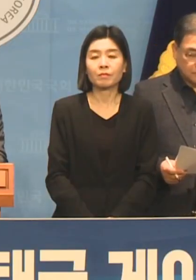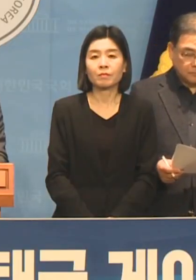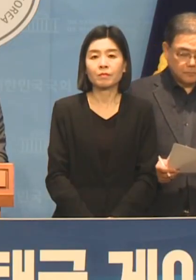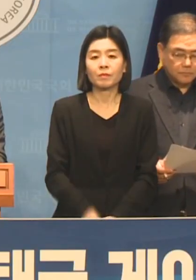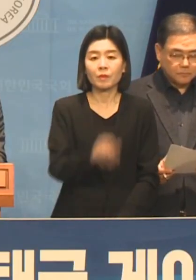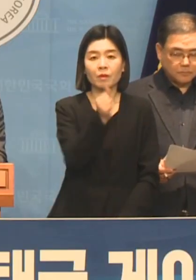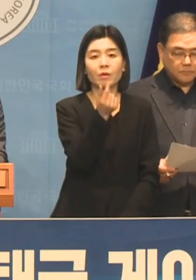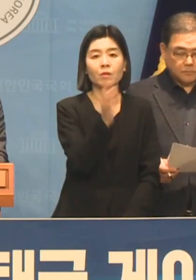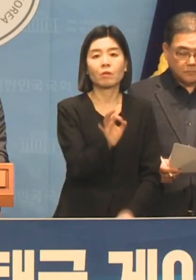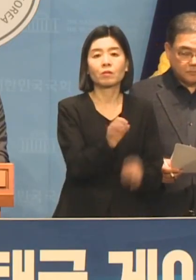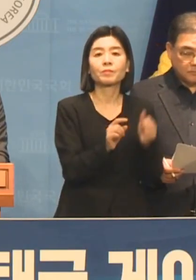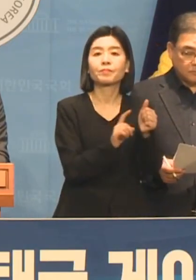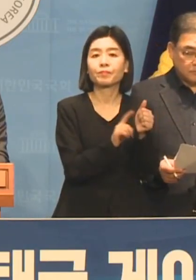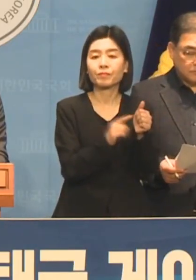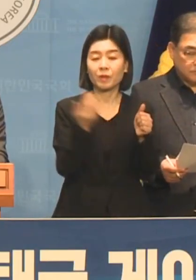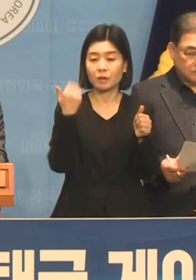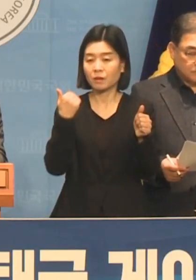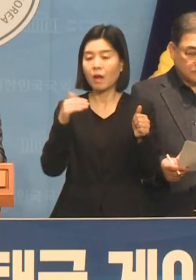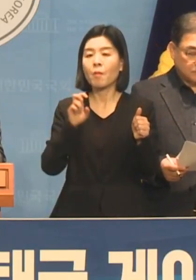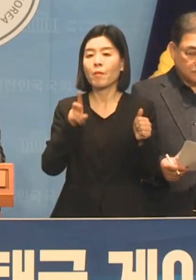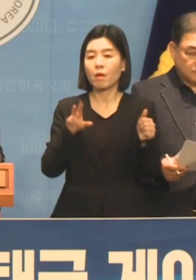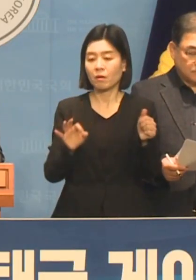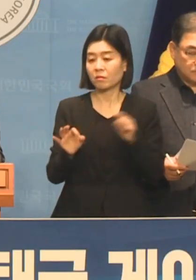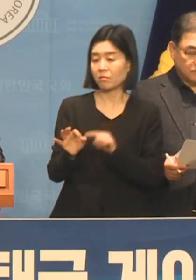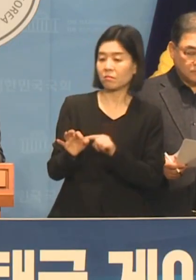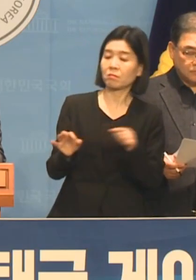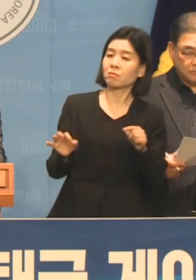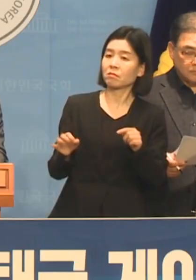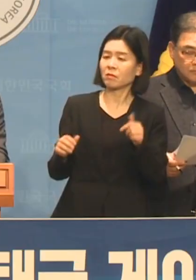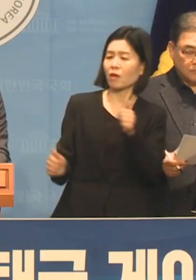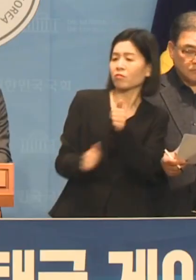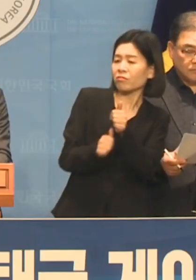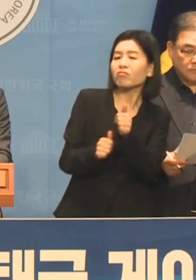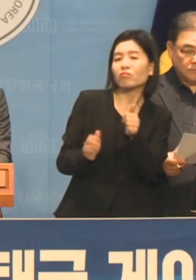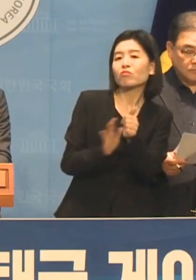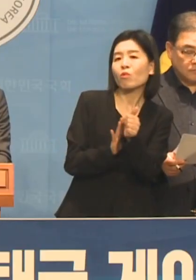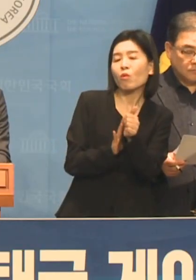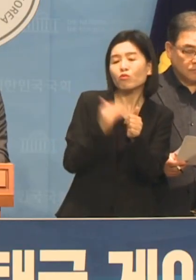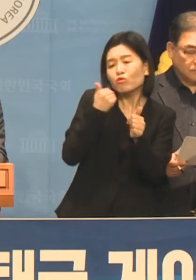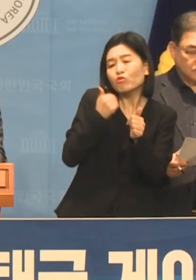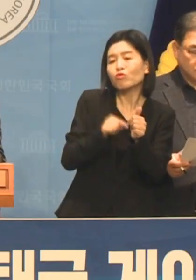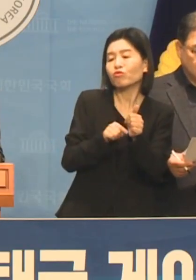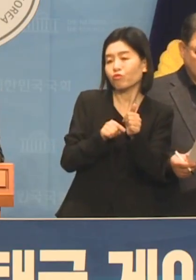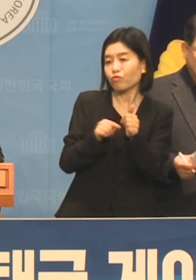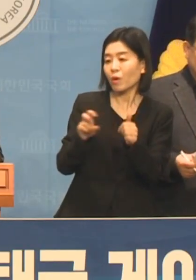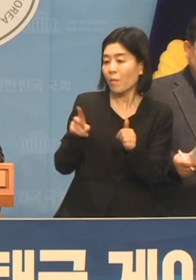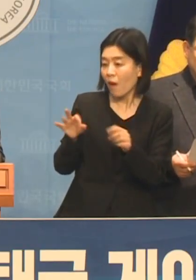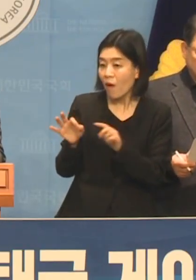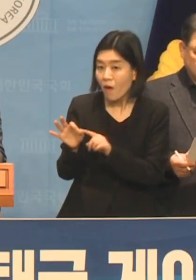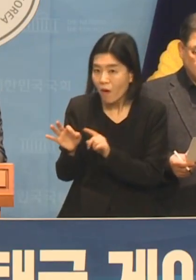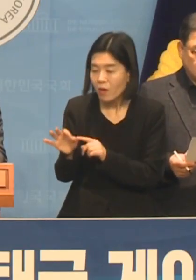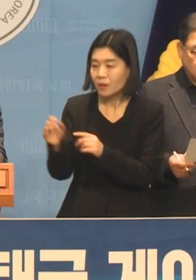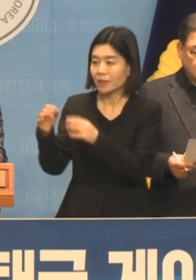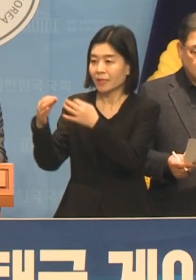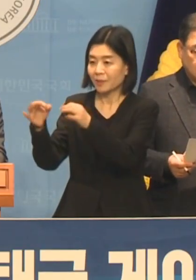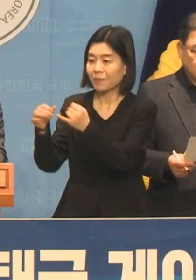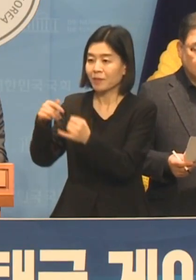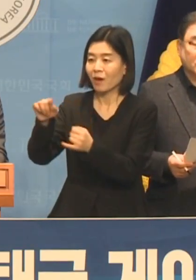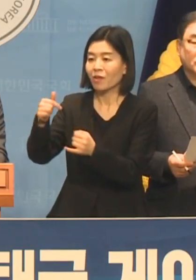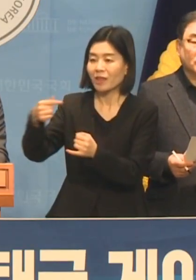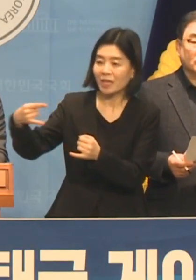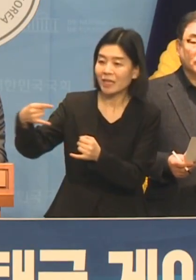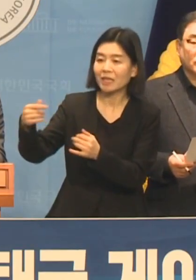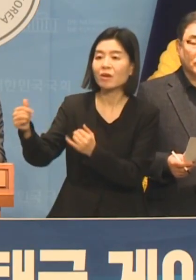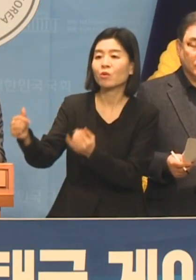홍 시장은 그동안 명태균에 대해 참모 중 한 사람이 명태균이 김건희 여사와 통화하는